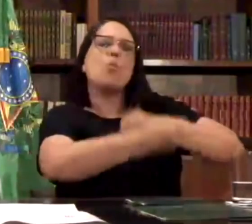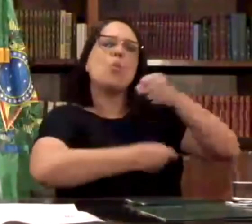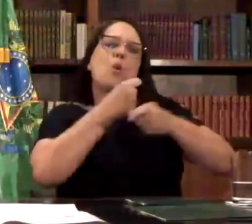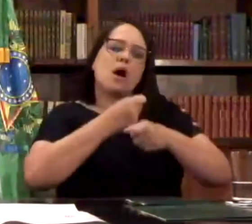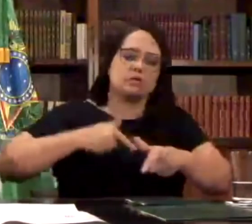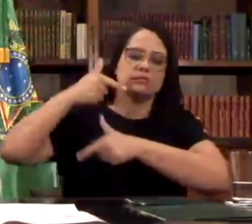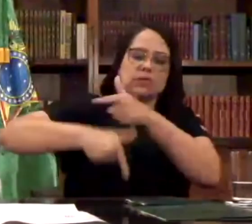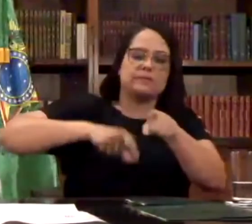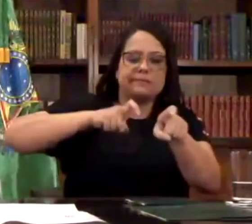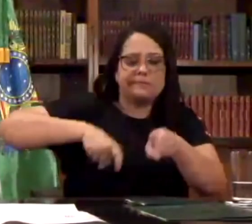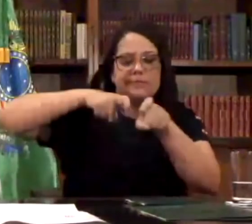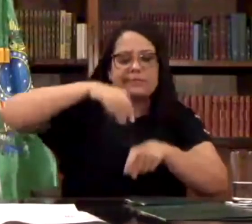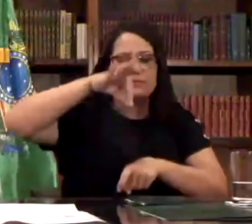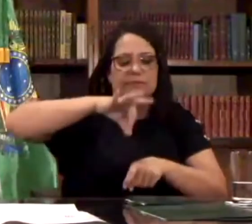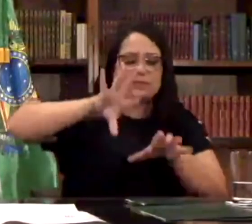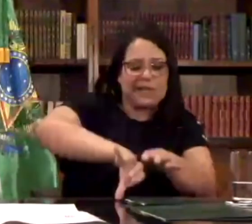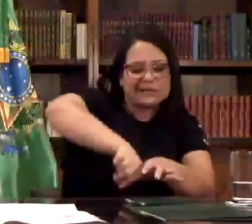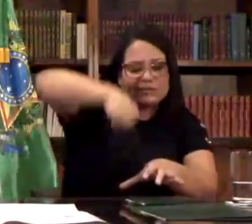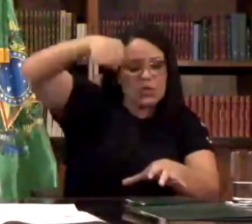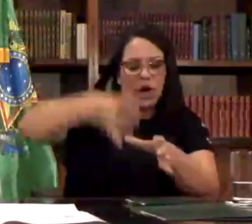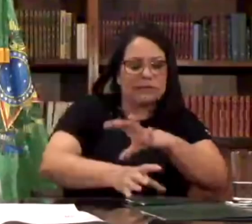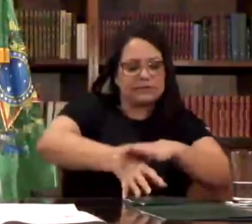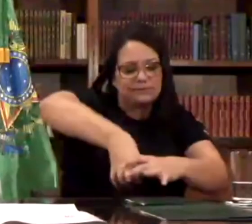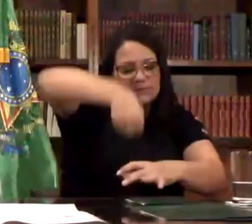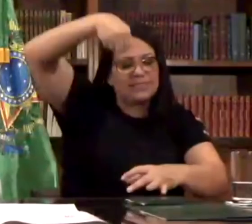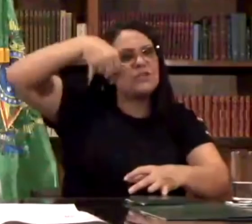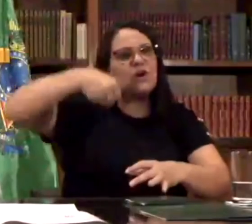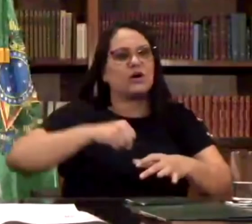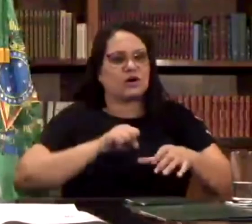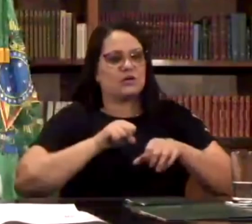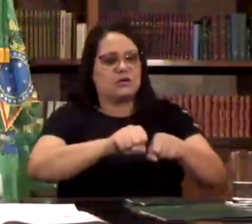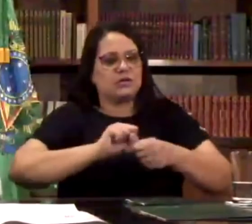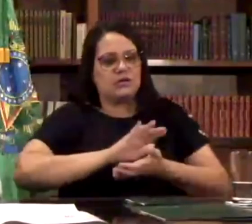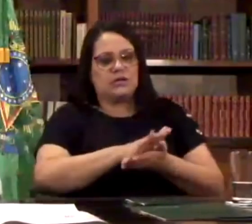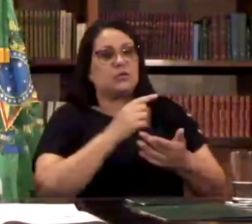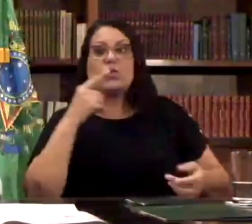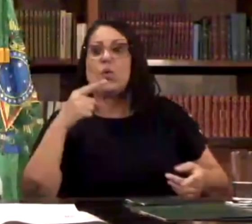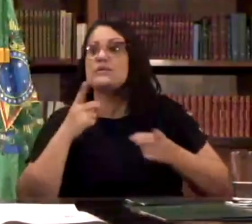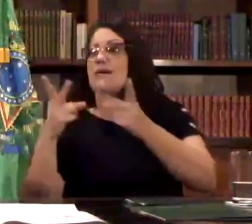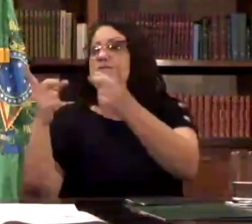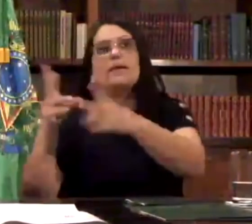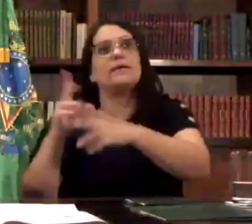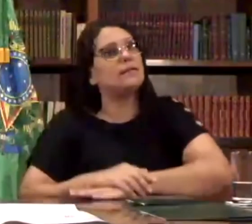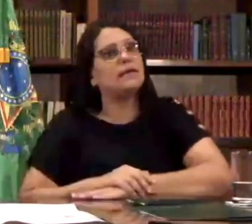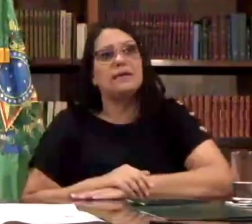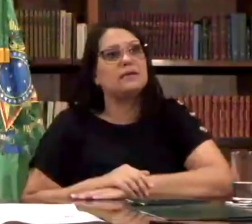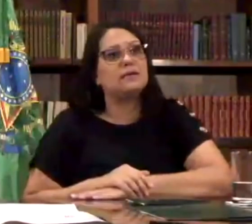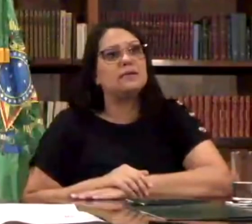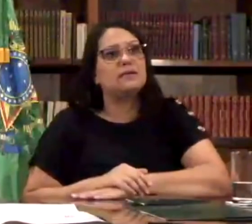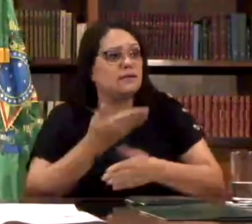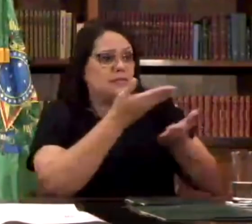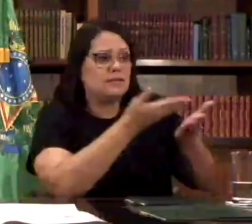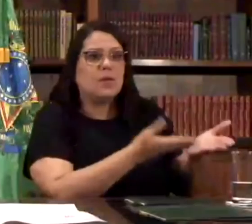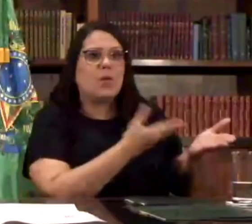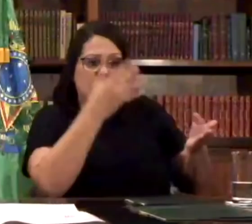plantando macaxeira, né? Mandioca. Daí vai na casa de farinha, roda um saco de mandioca, não consegue vender na cidade. Para um cara que